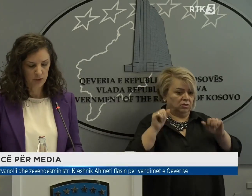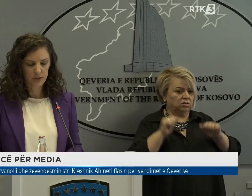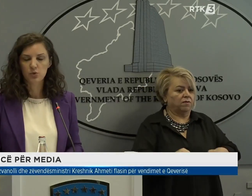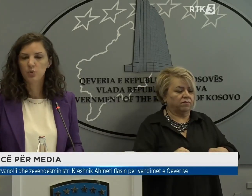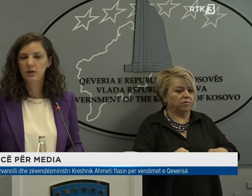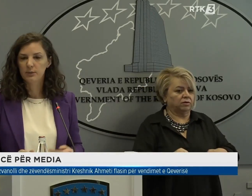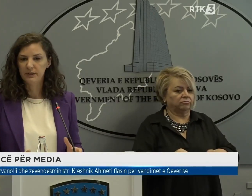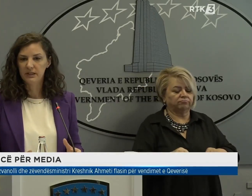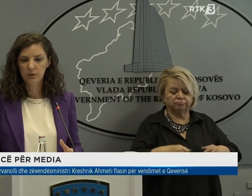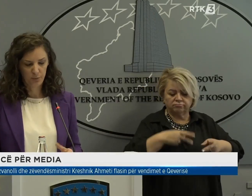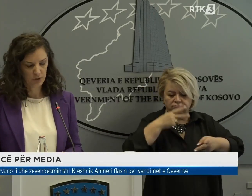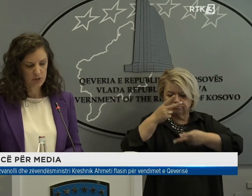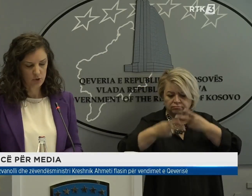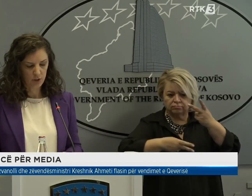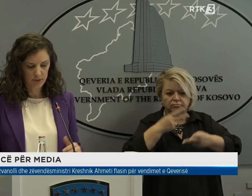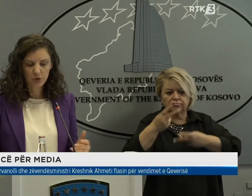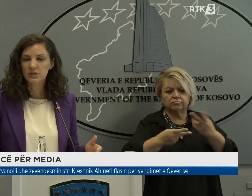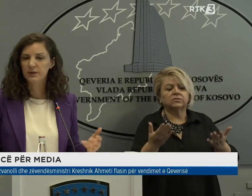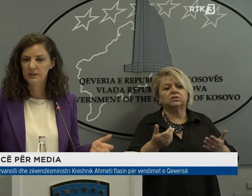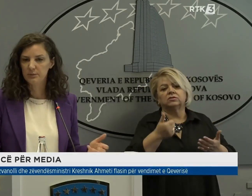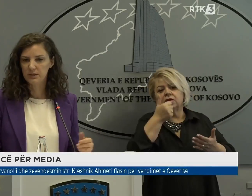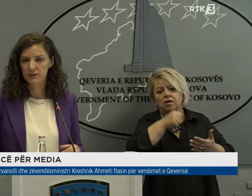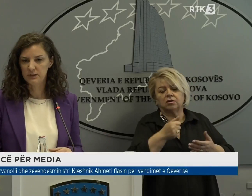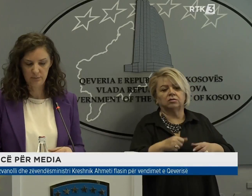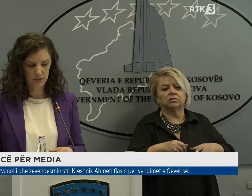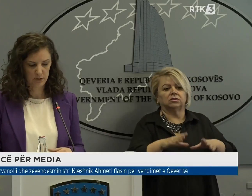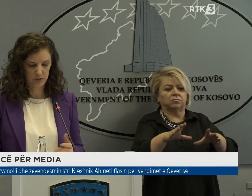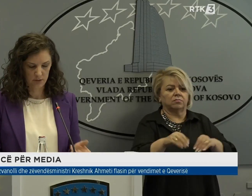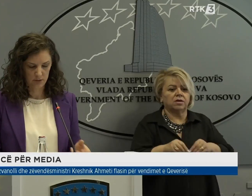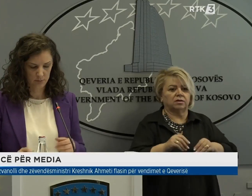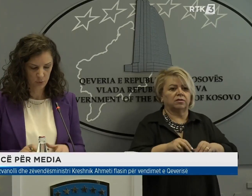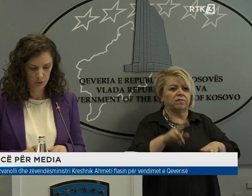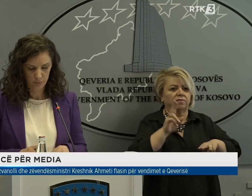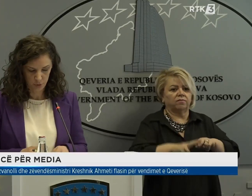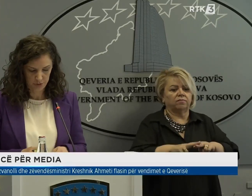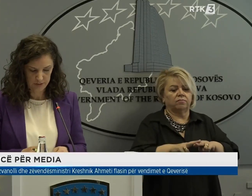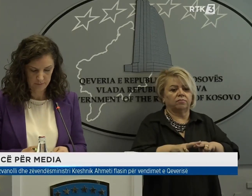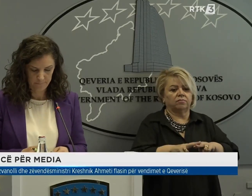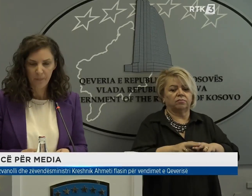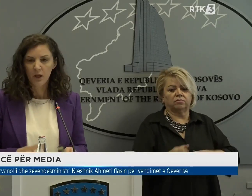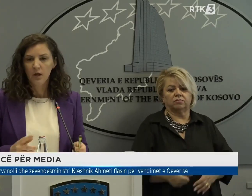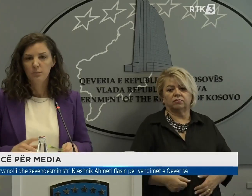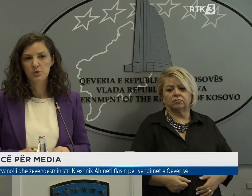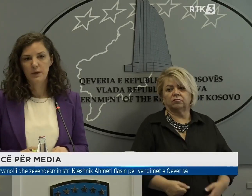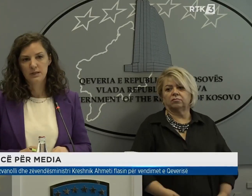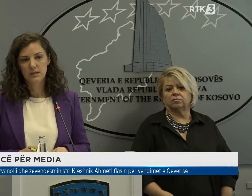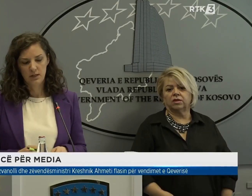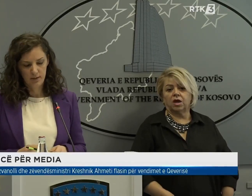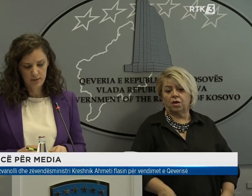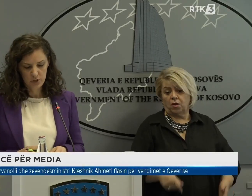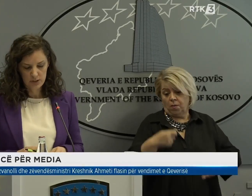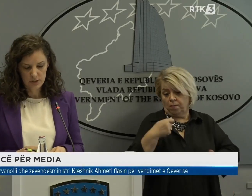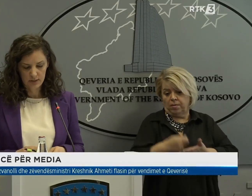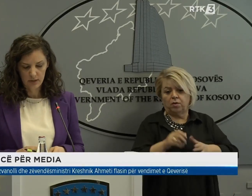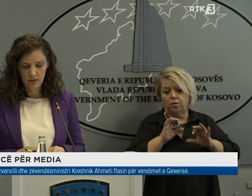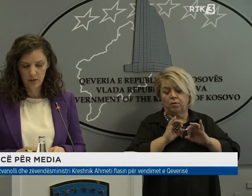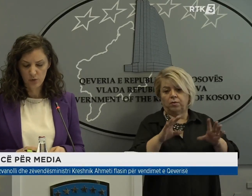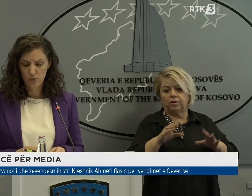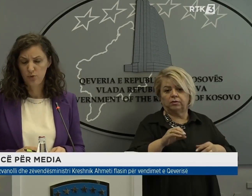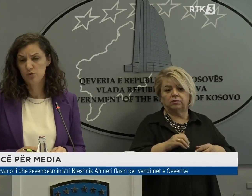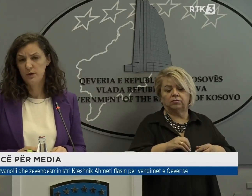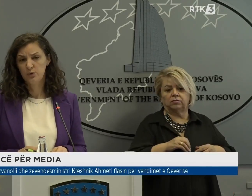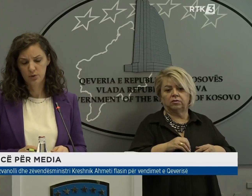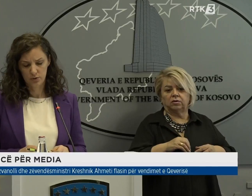duke analizuar implikimet potenciale që zbatimi i vendimit do të mund të ketë. Mospagesa e energjisë elektrike